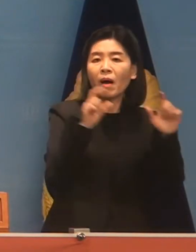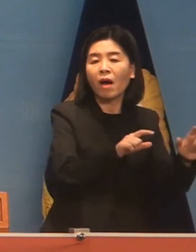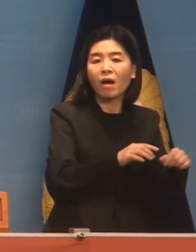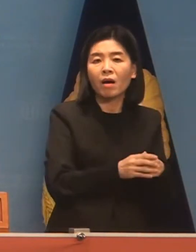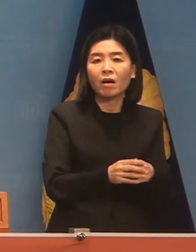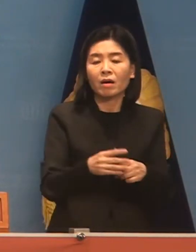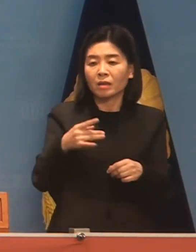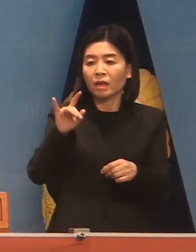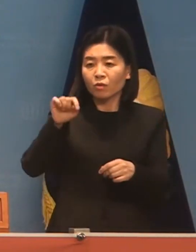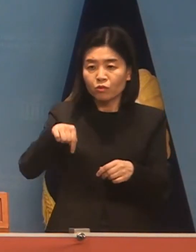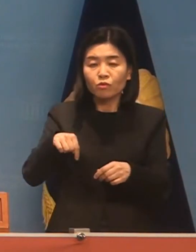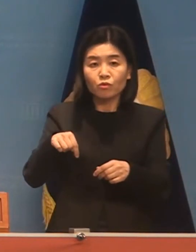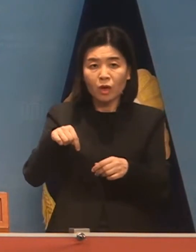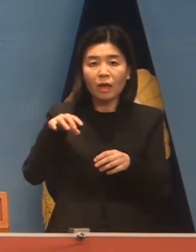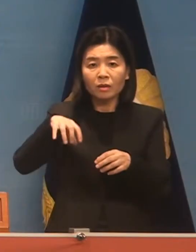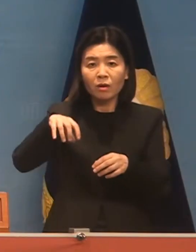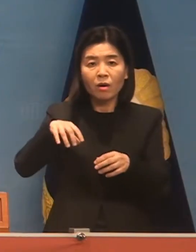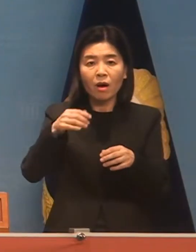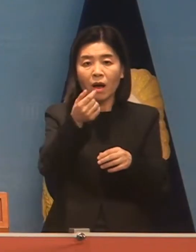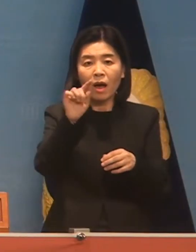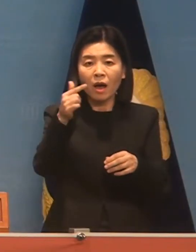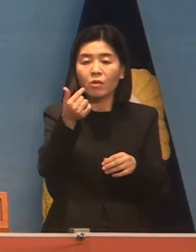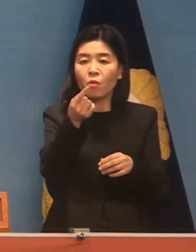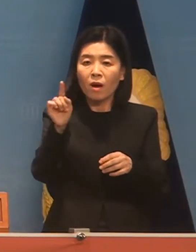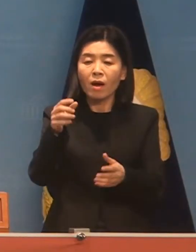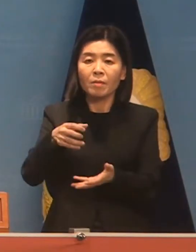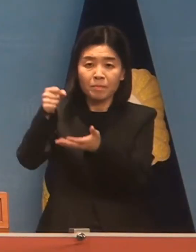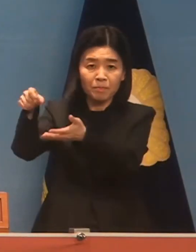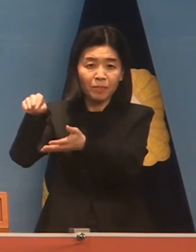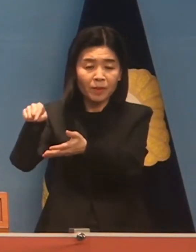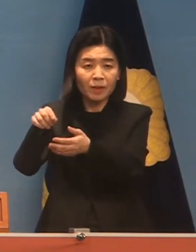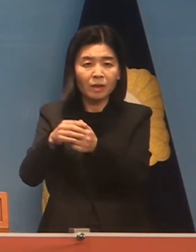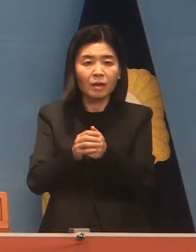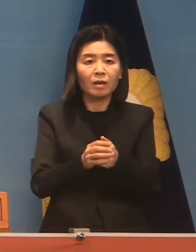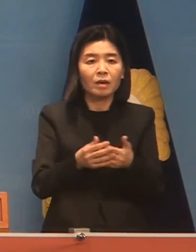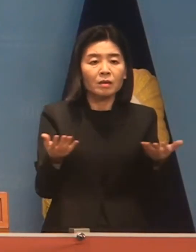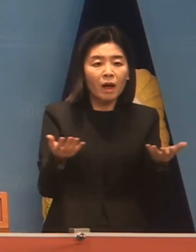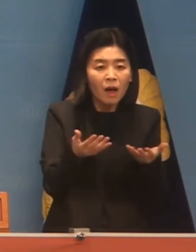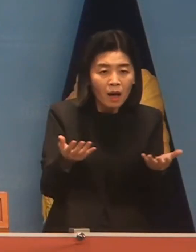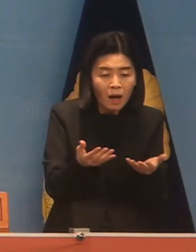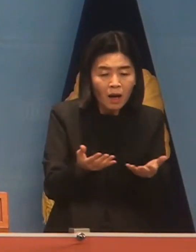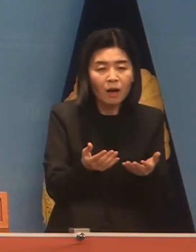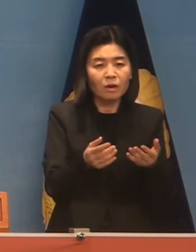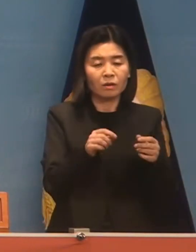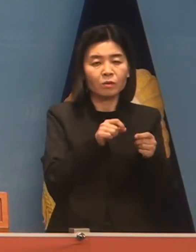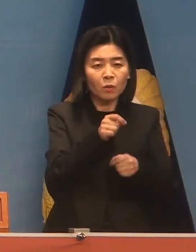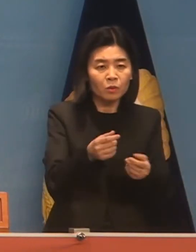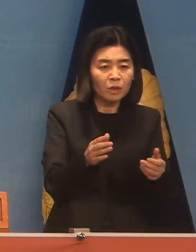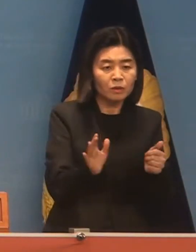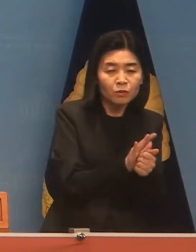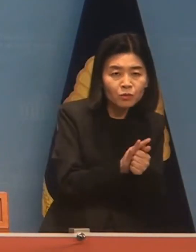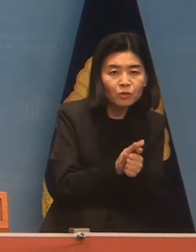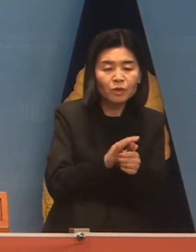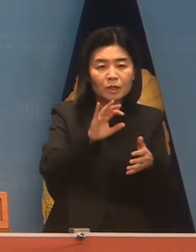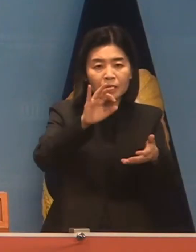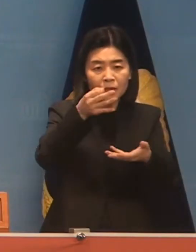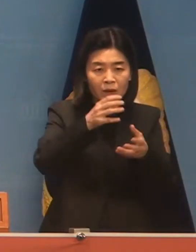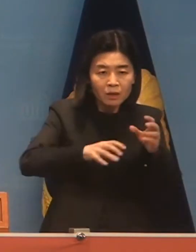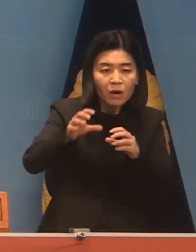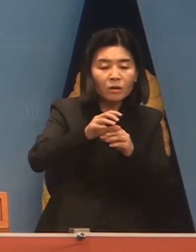대우조선을 인수한 하나오션은 하청노동자 처우 개선, 상용직 고용 확대, 상여금 300% 지급